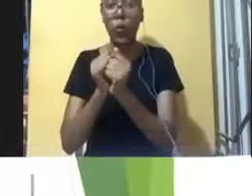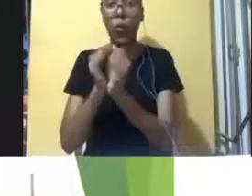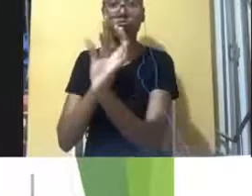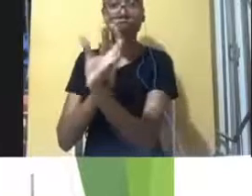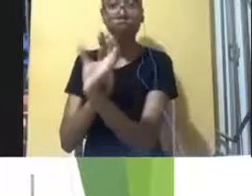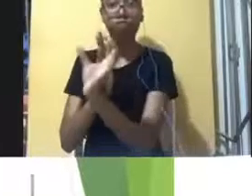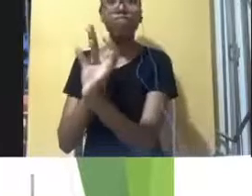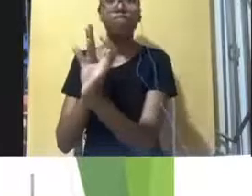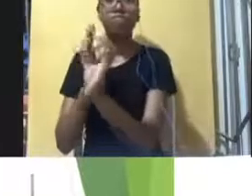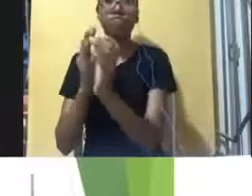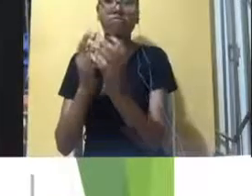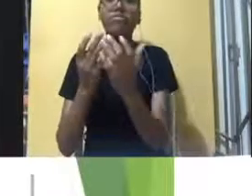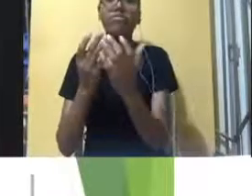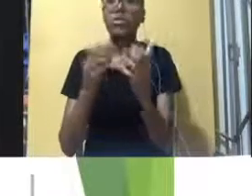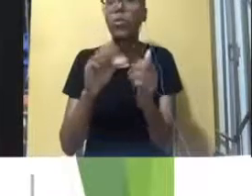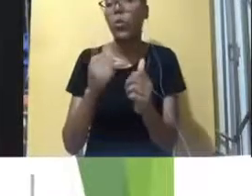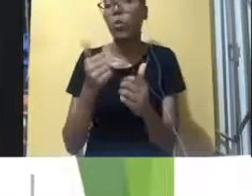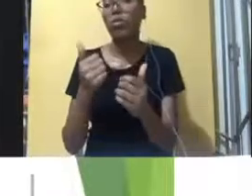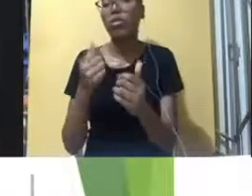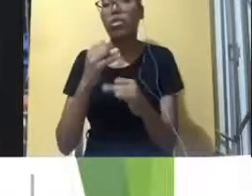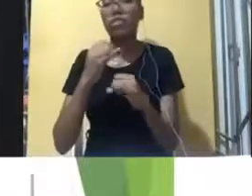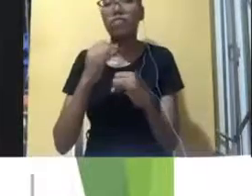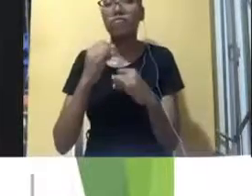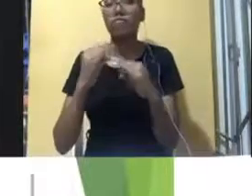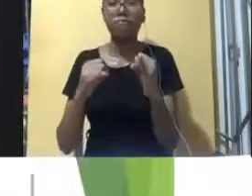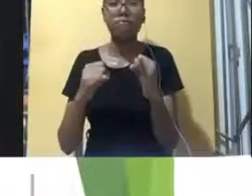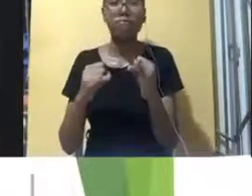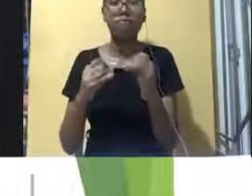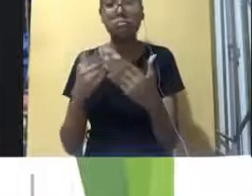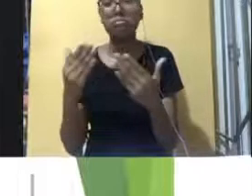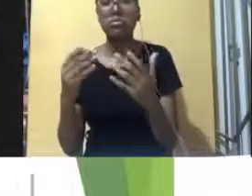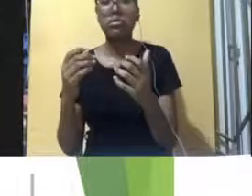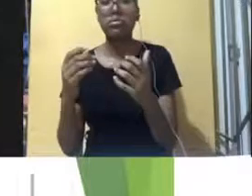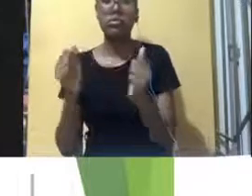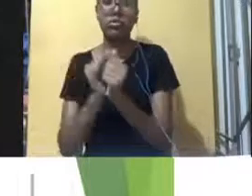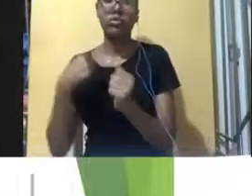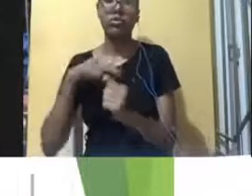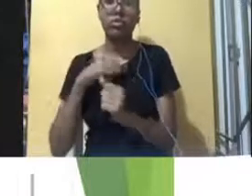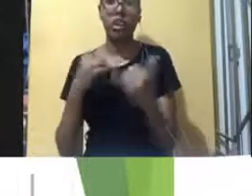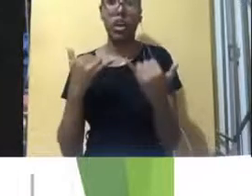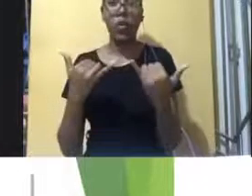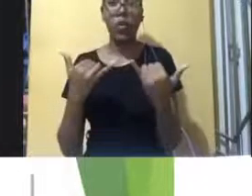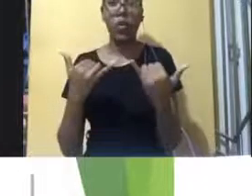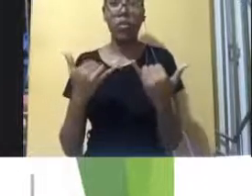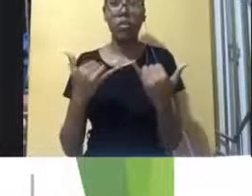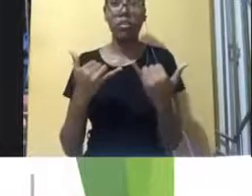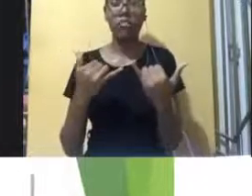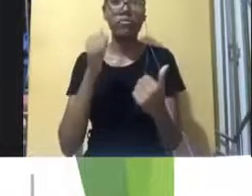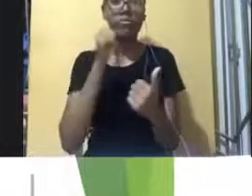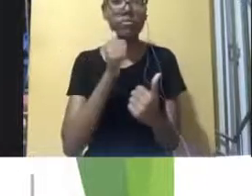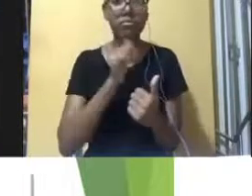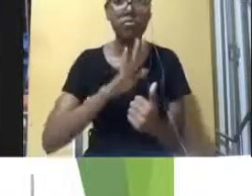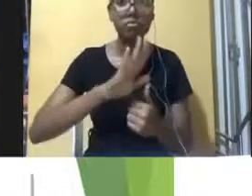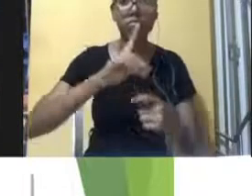para Sordos y otras instituciones que nos acompañan. Así que voy a pasar con Alisa si nos hablamos en